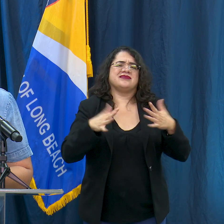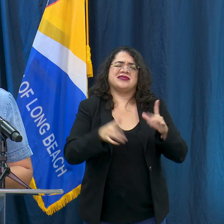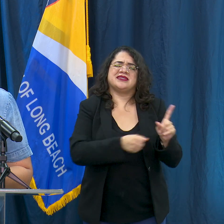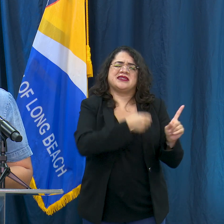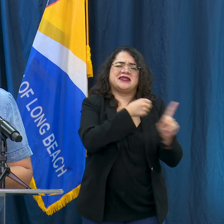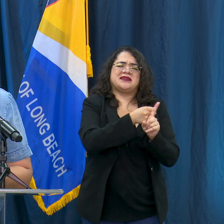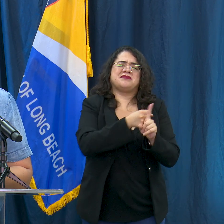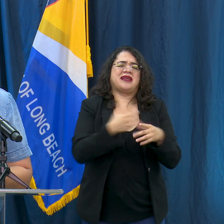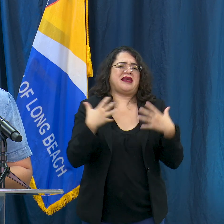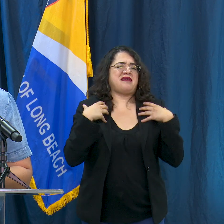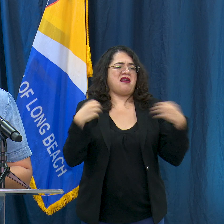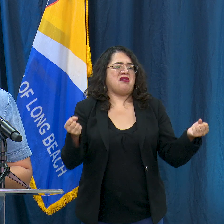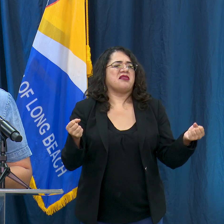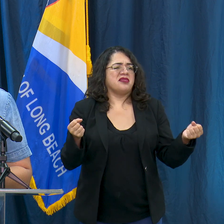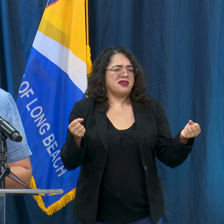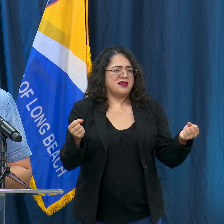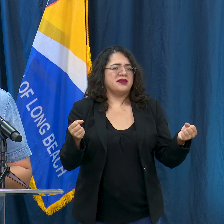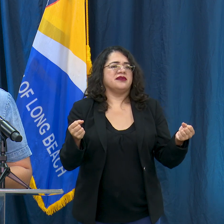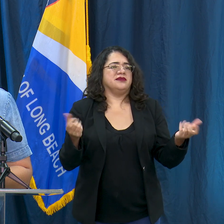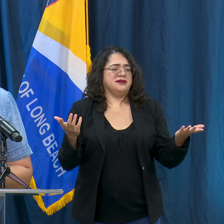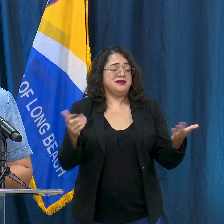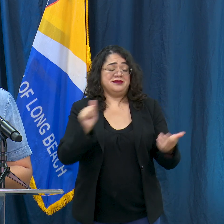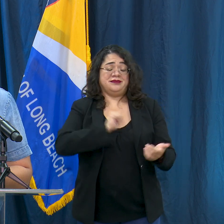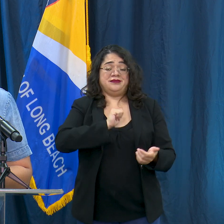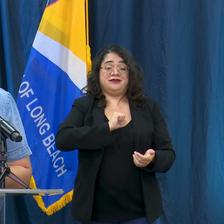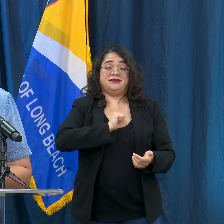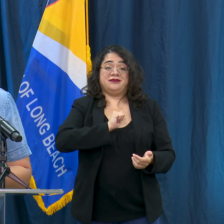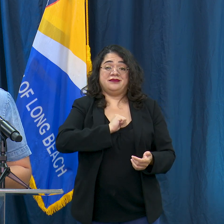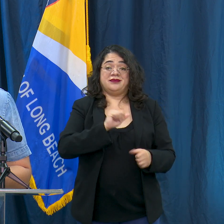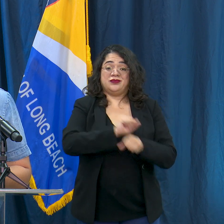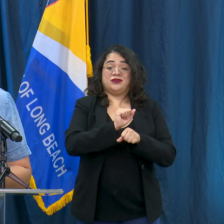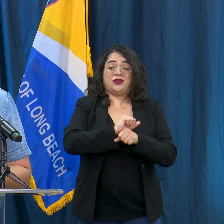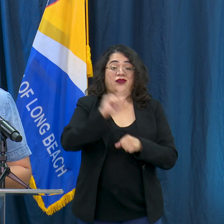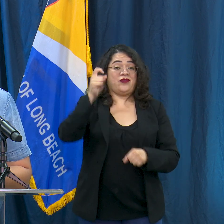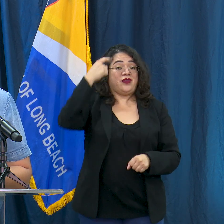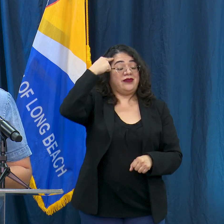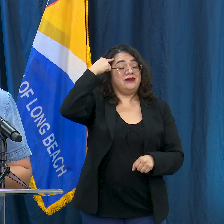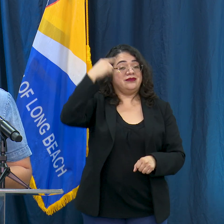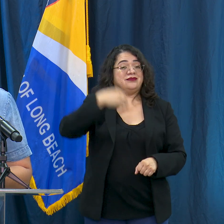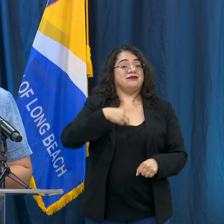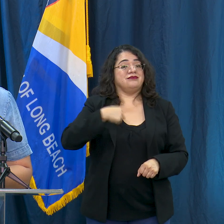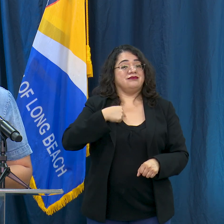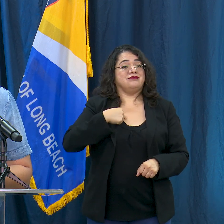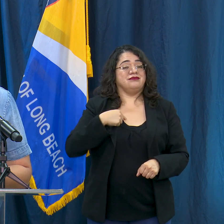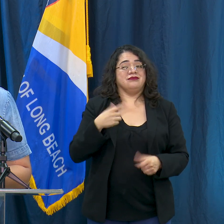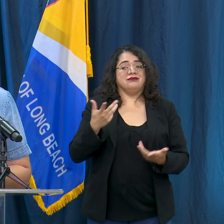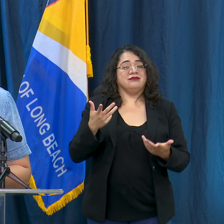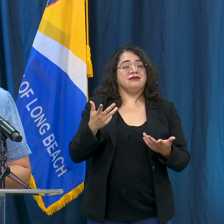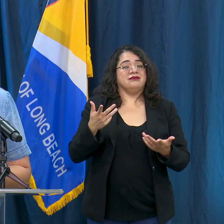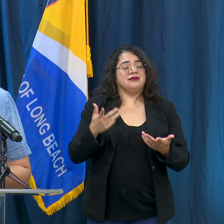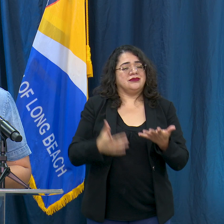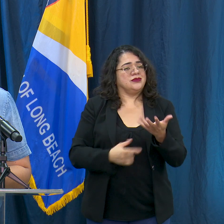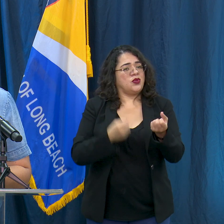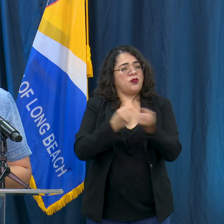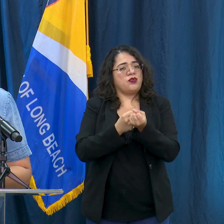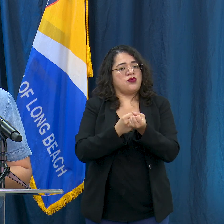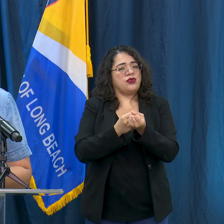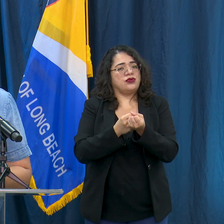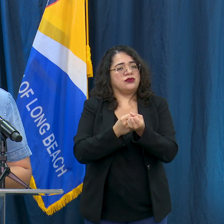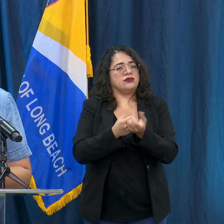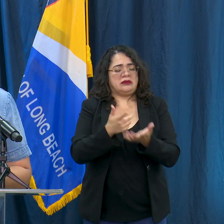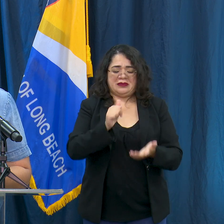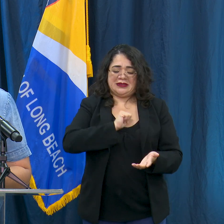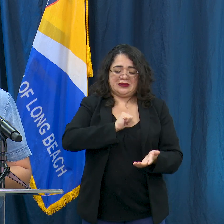fundamentalmente en salud y enfermedad, y como funcionario del gobierno de nuestra ciudad, apoyamos firmemente